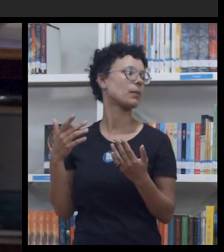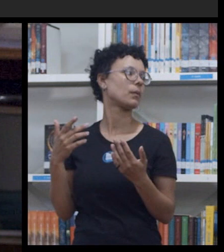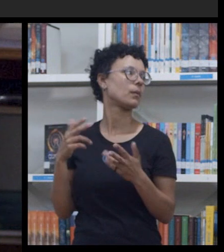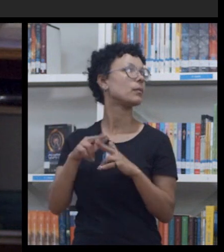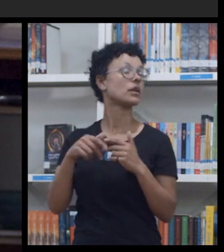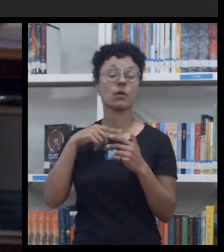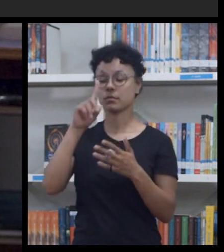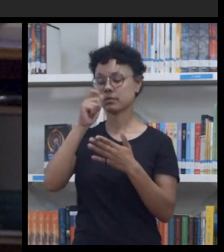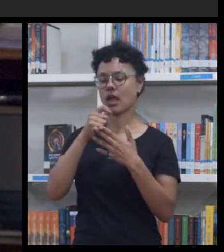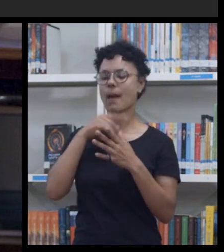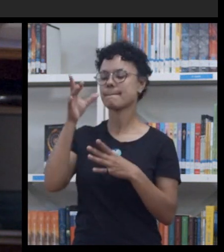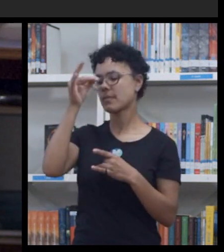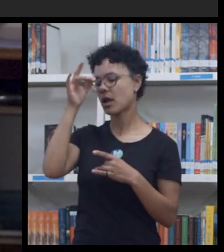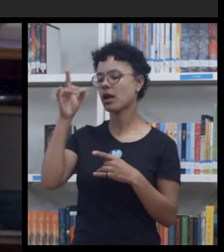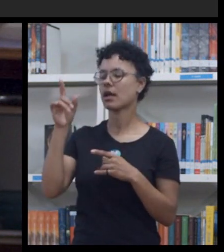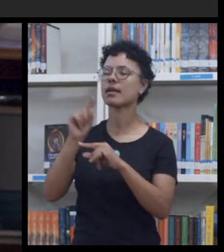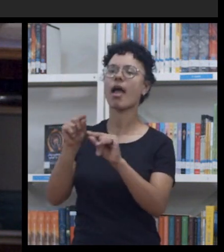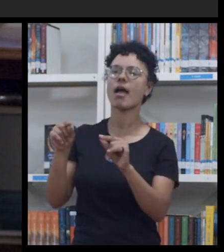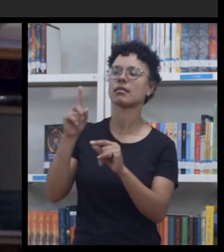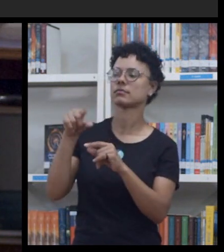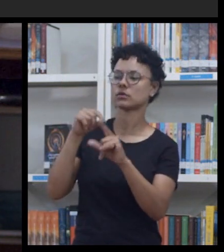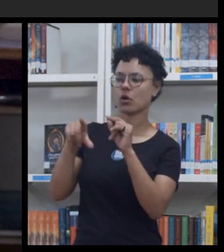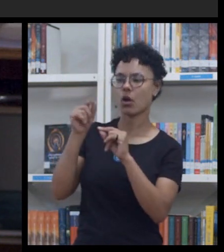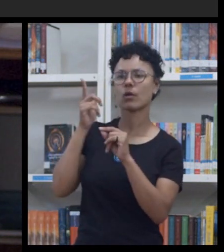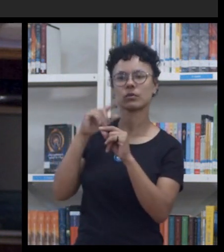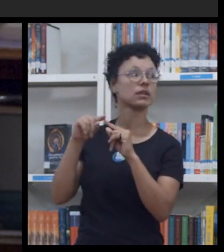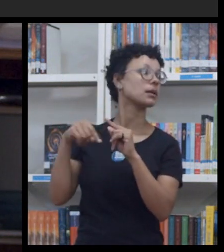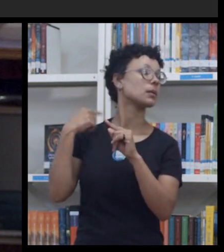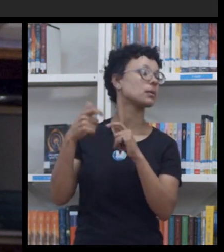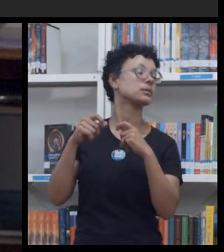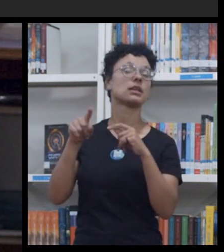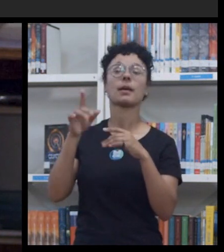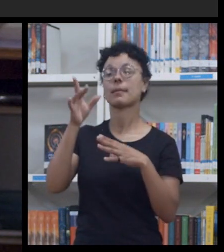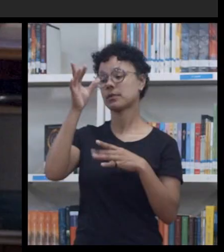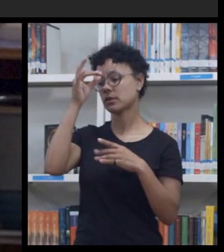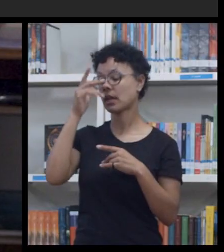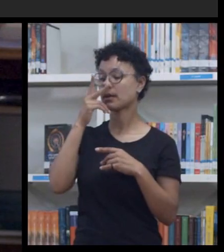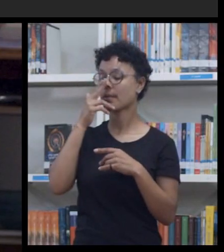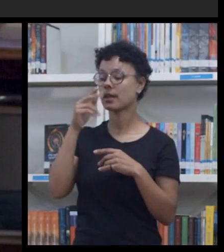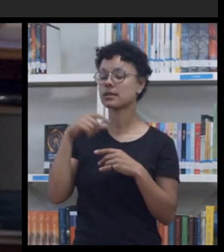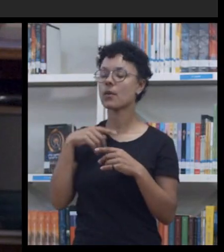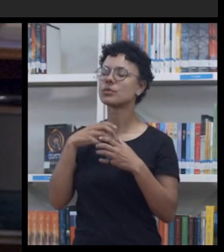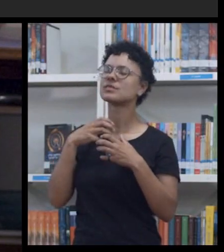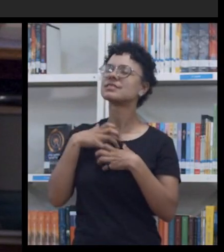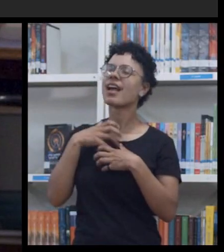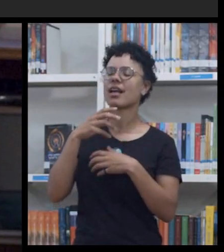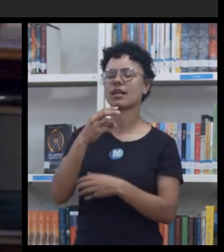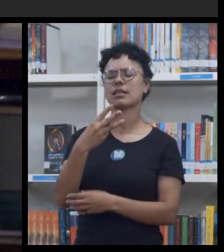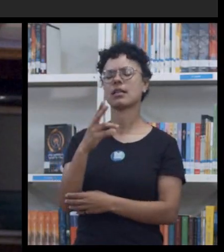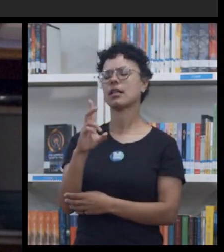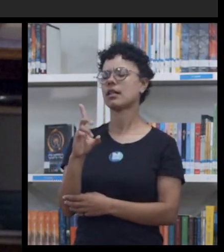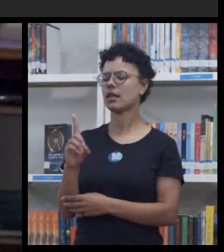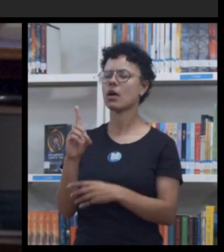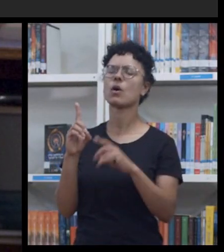depois que a gente define os personagens, a gente tem que fazer que os personagens sejam tridimensionais. O que é o tridimensional? Ana Lúcia